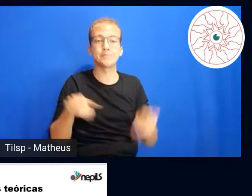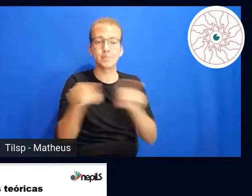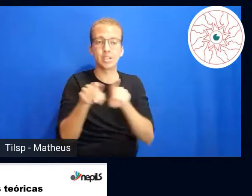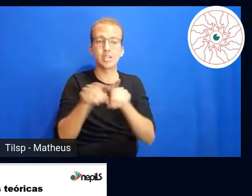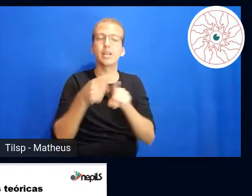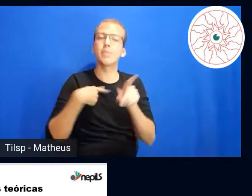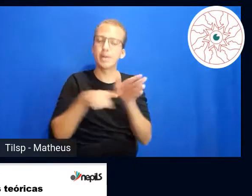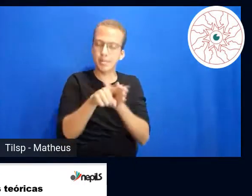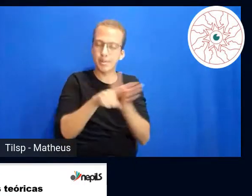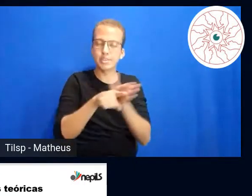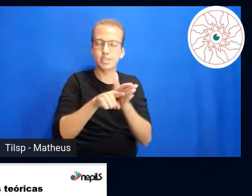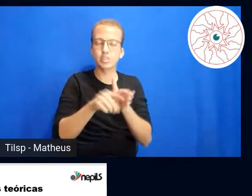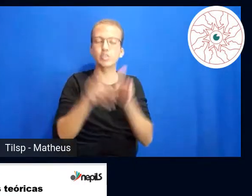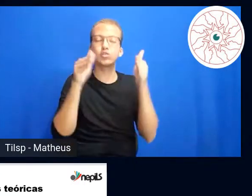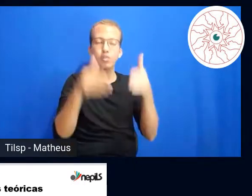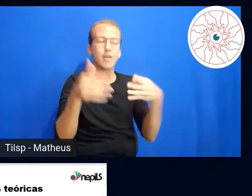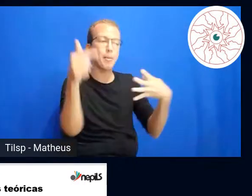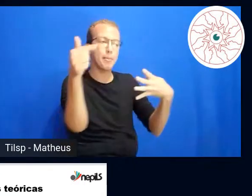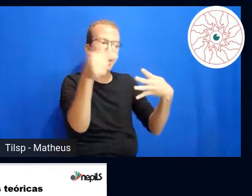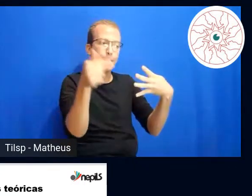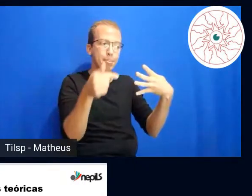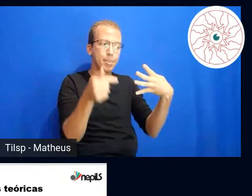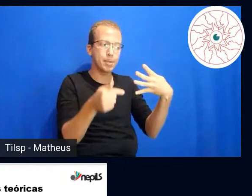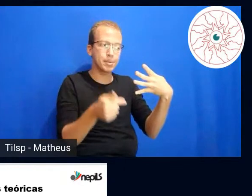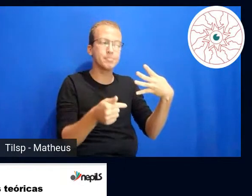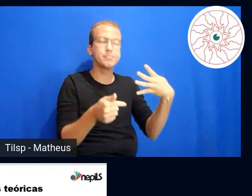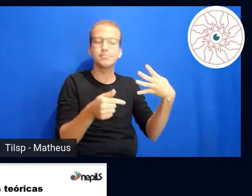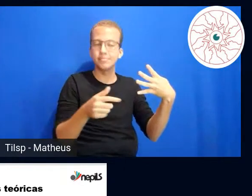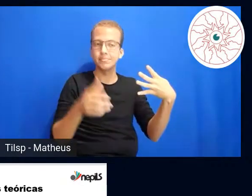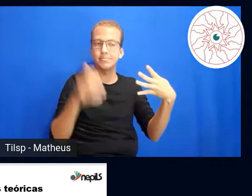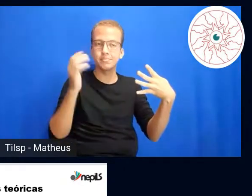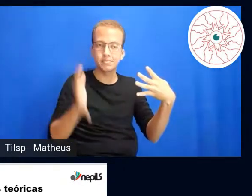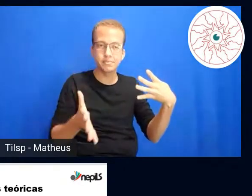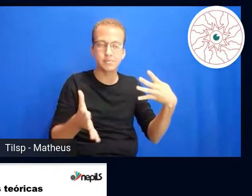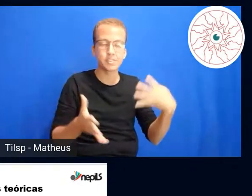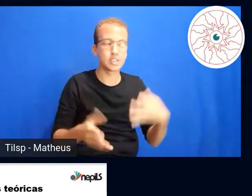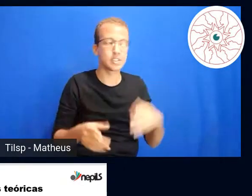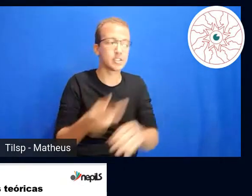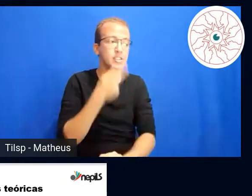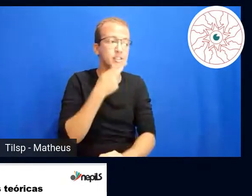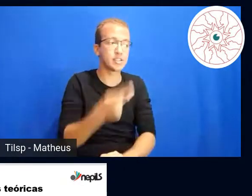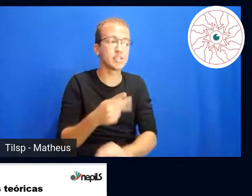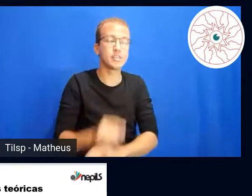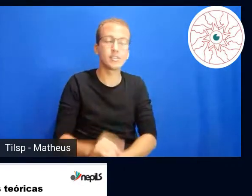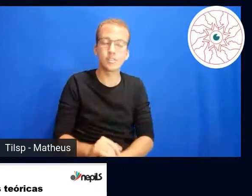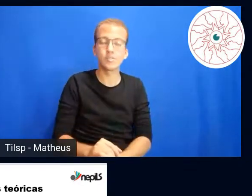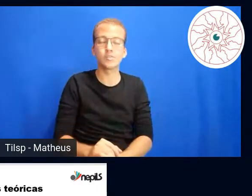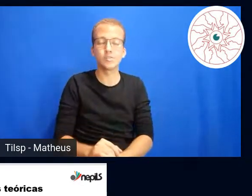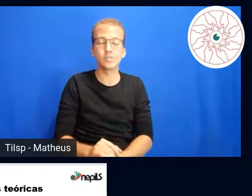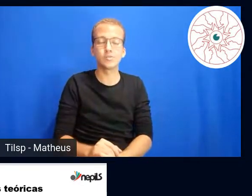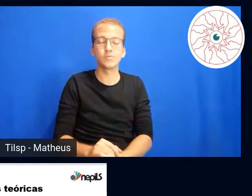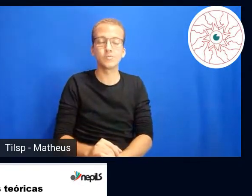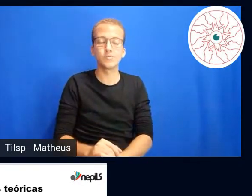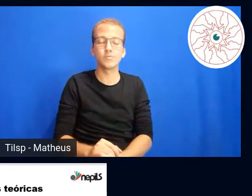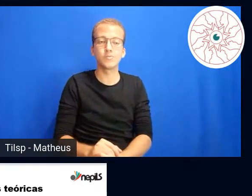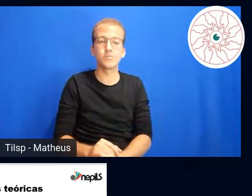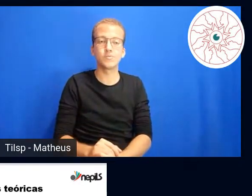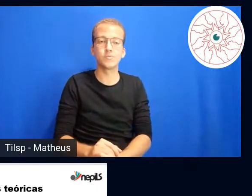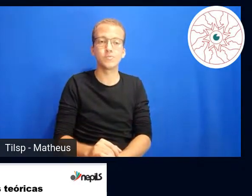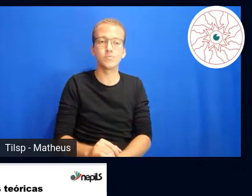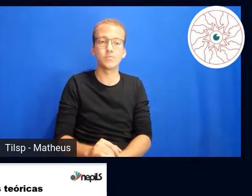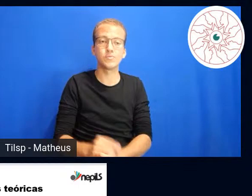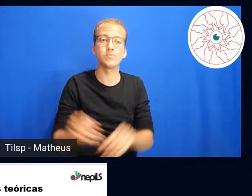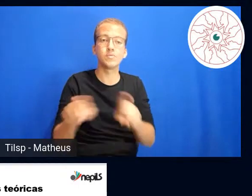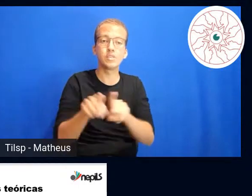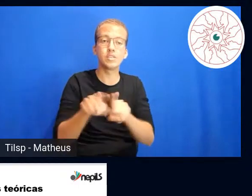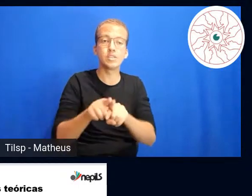no Centro de Apoio Pedagógico de Piaú, também que trabalho no mesmo local de trabalho da Tatiane e eh percebi que nem